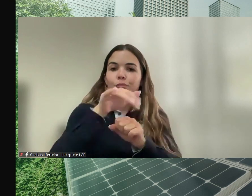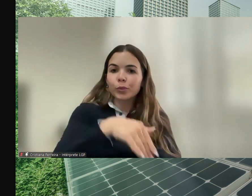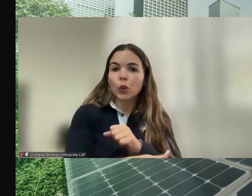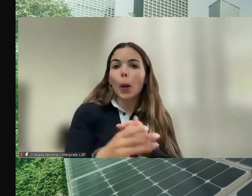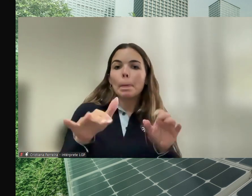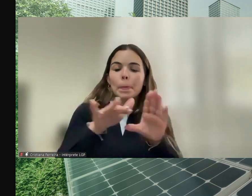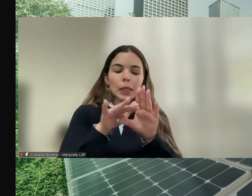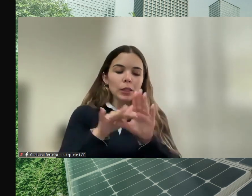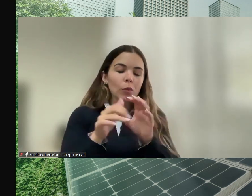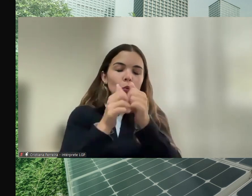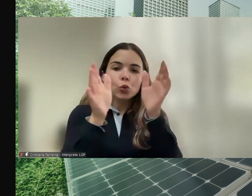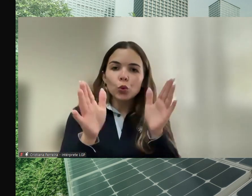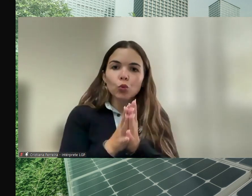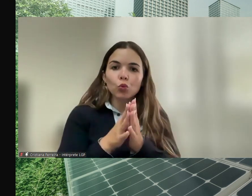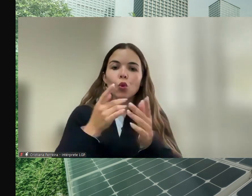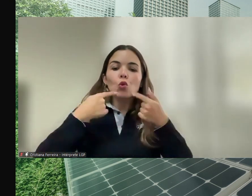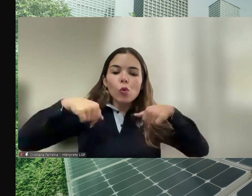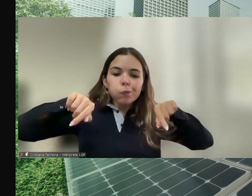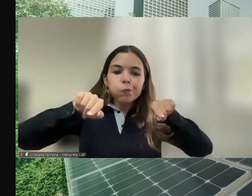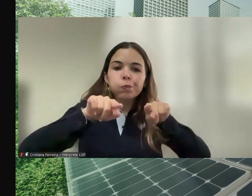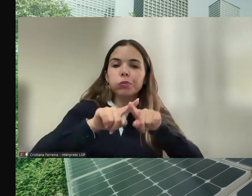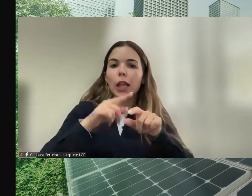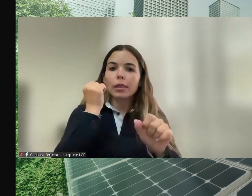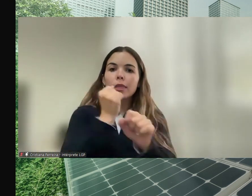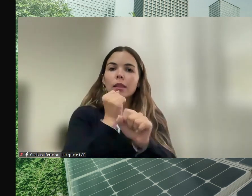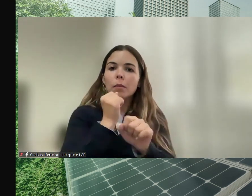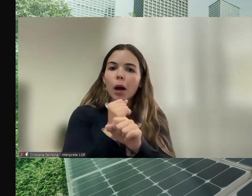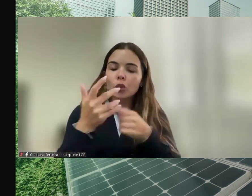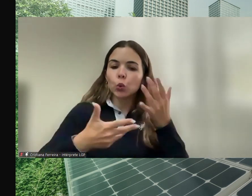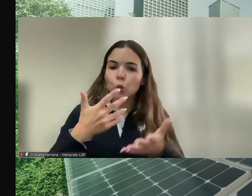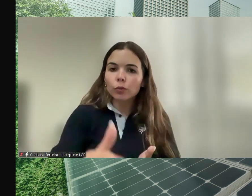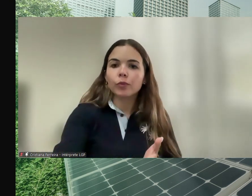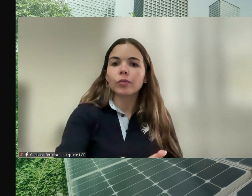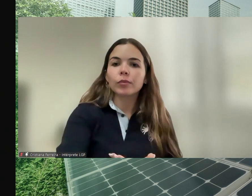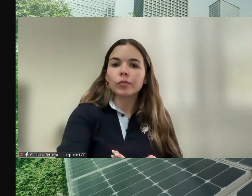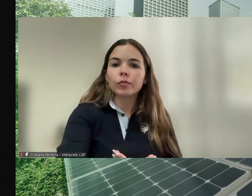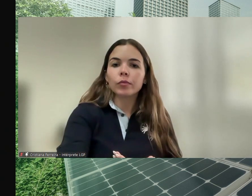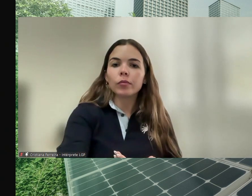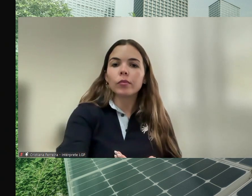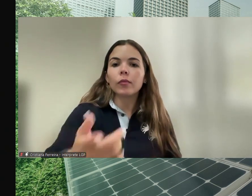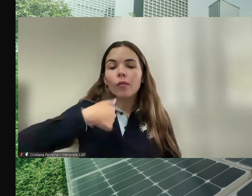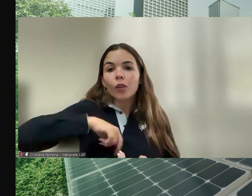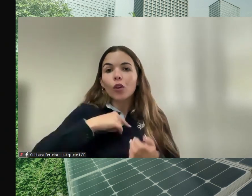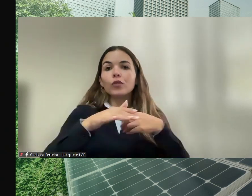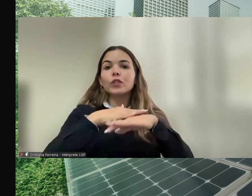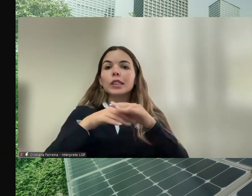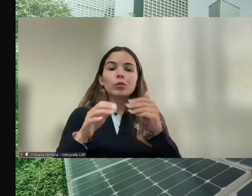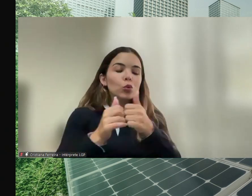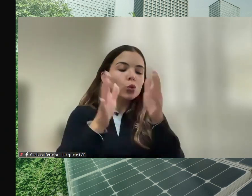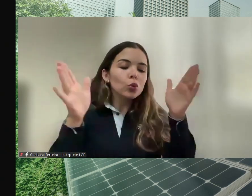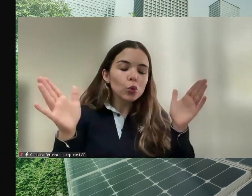participaram ativamente nas reuniões, nos trabalhos, e fizemos todas, digamos, no